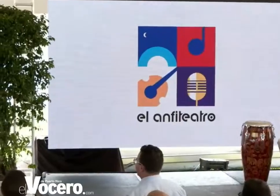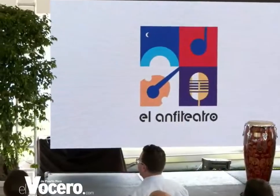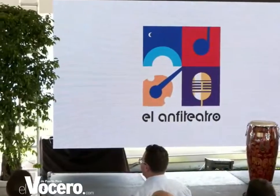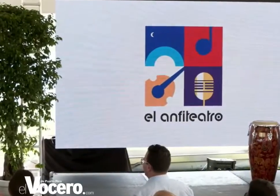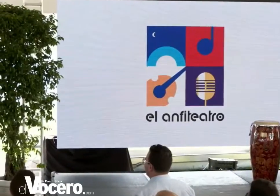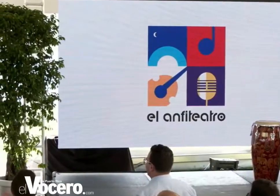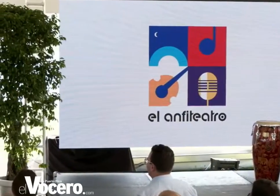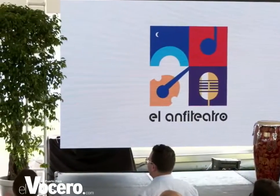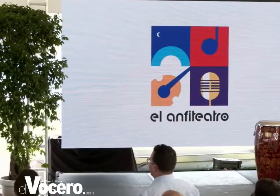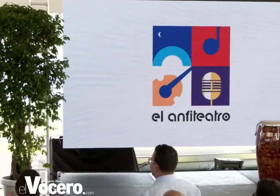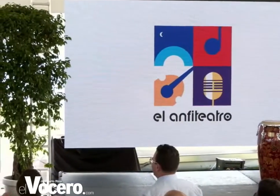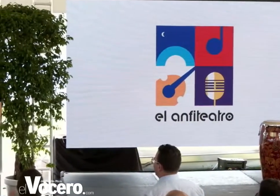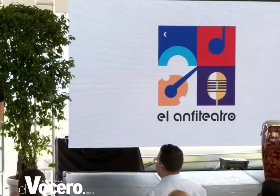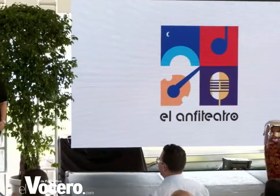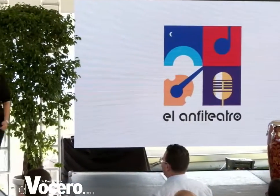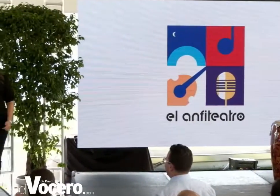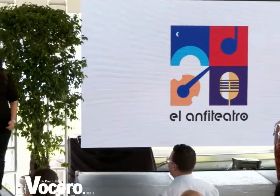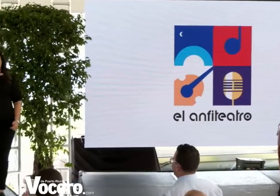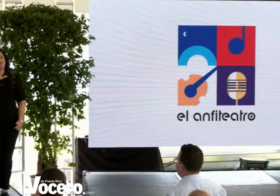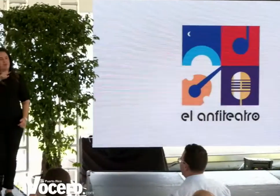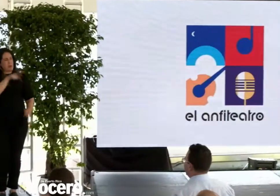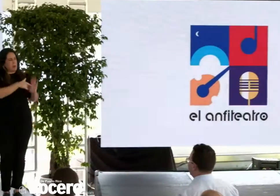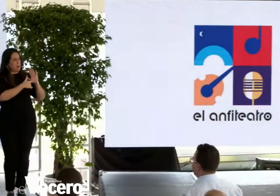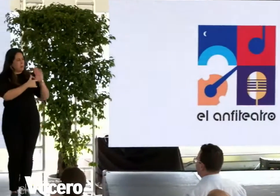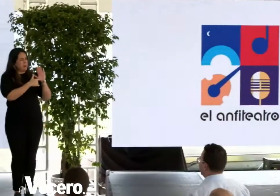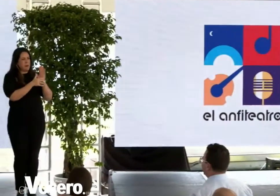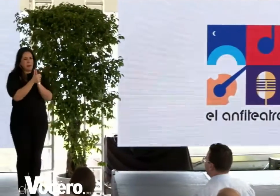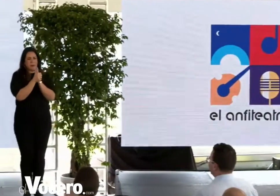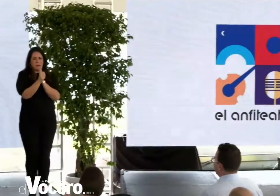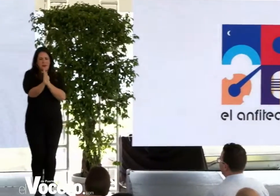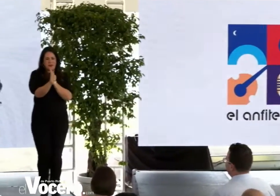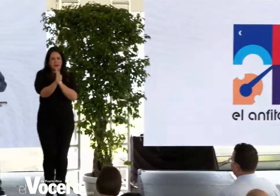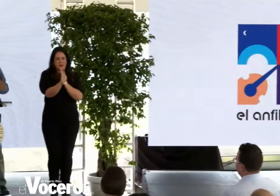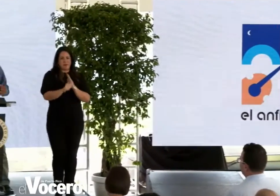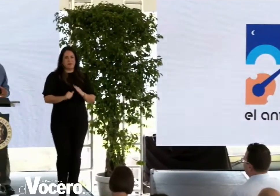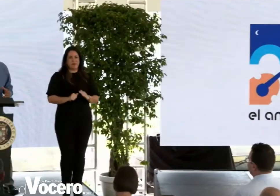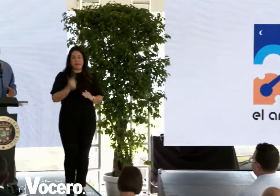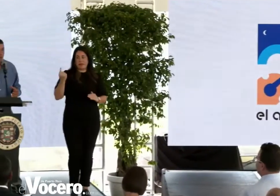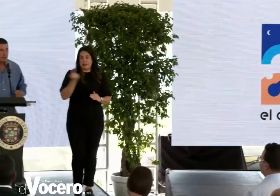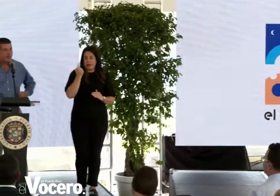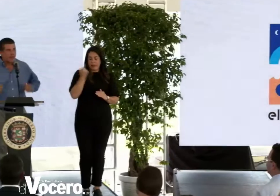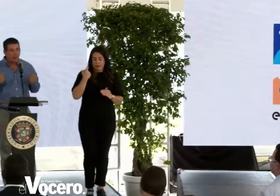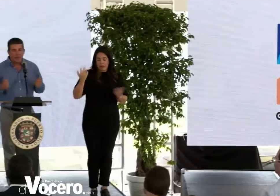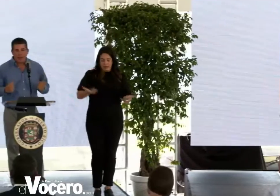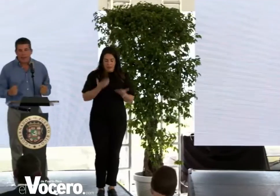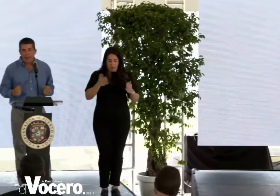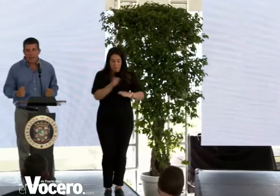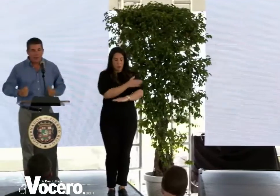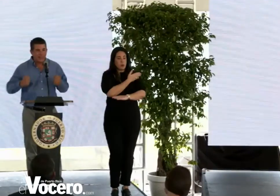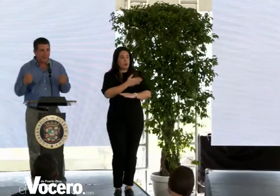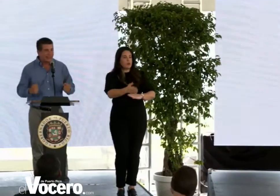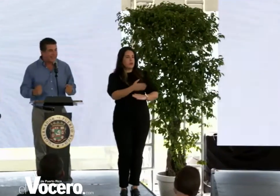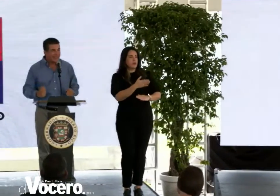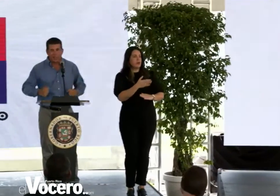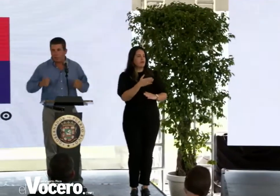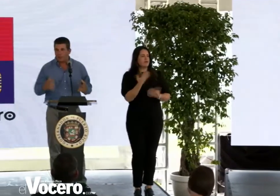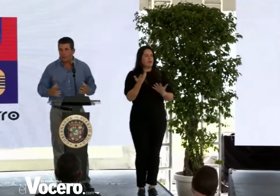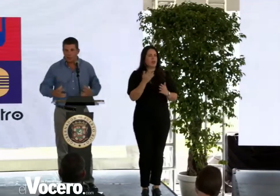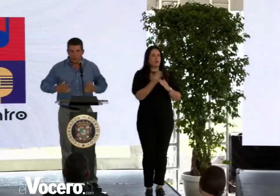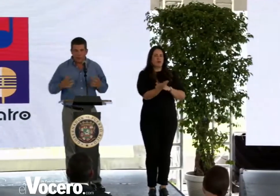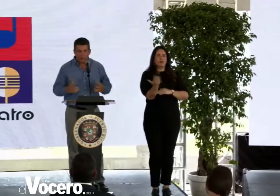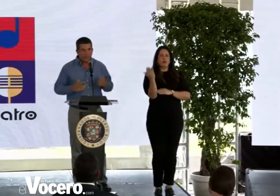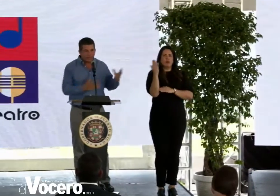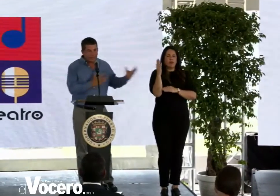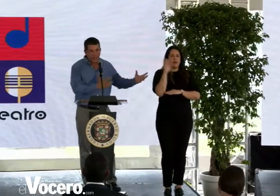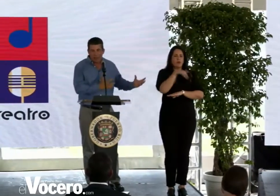Gracias a Gabriel Oliver Cruz por esta demostración. Y aquí siempre va a haber música, va a haber energía durante el día, durante